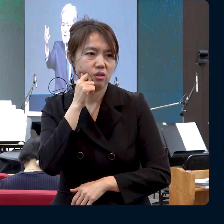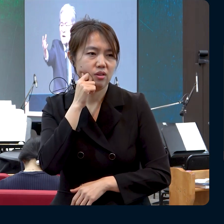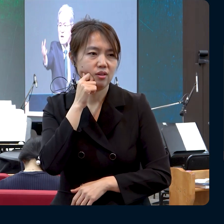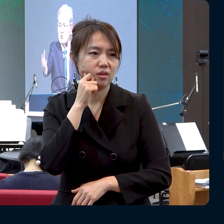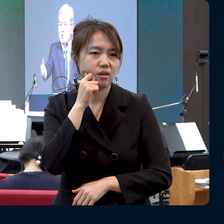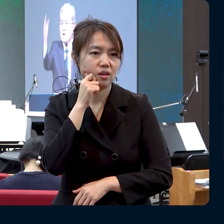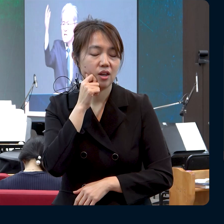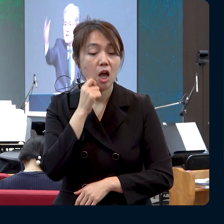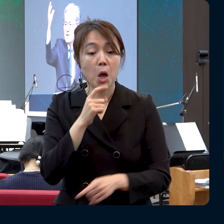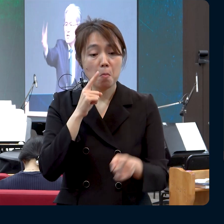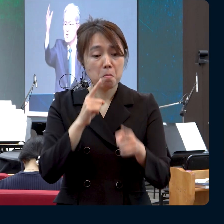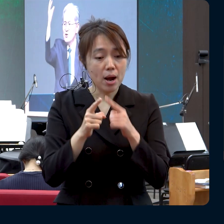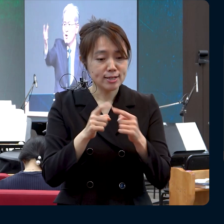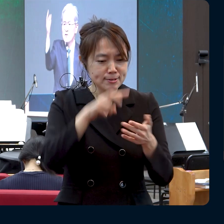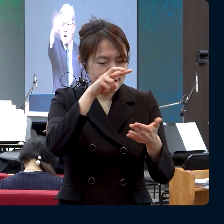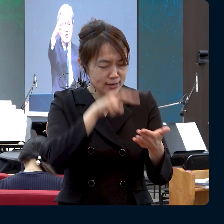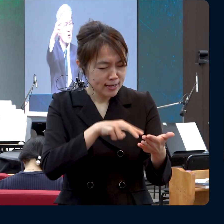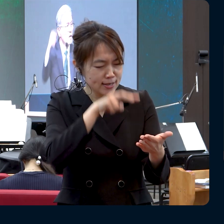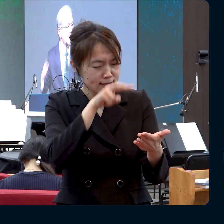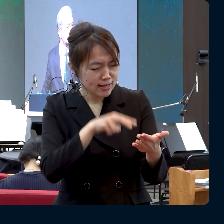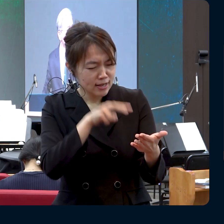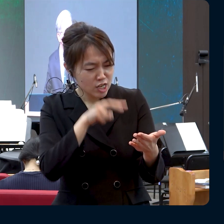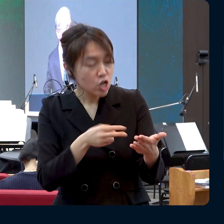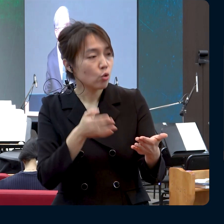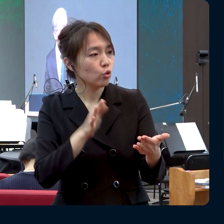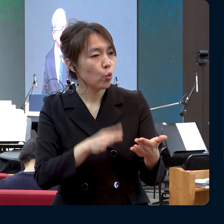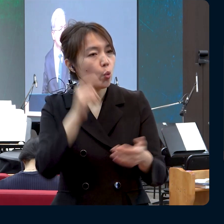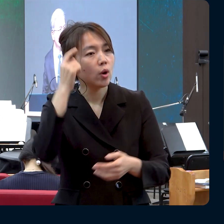말씀을 묵상한다 해도 기승전 상처야.